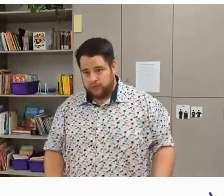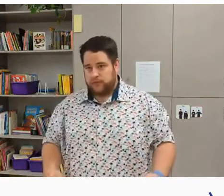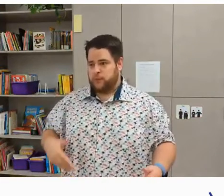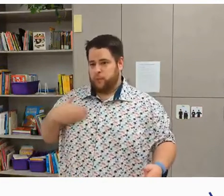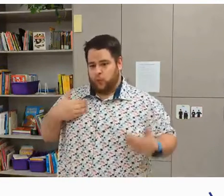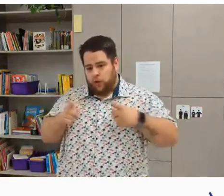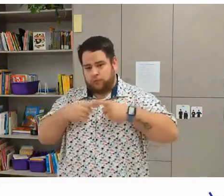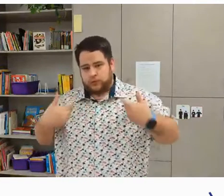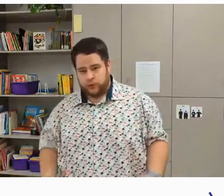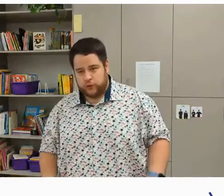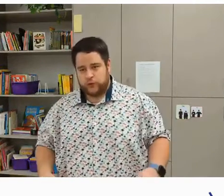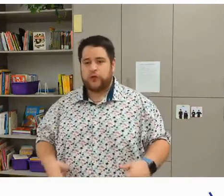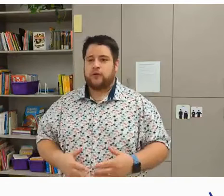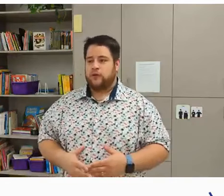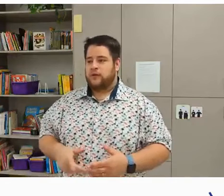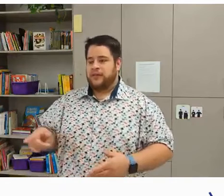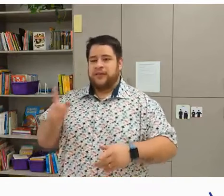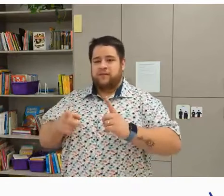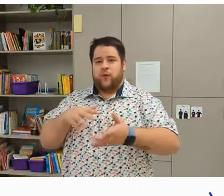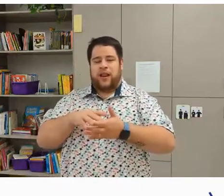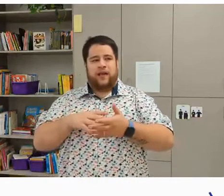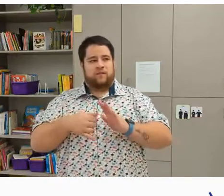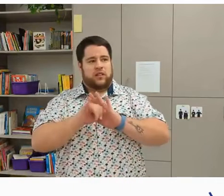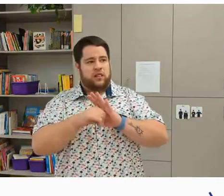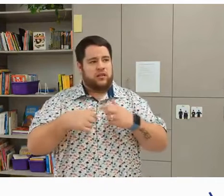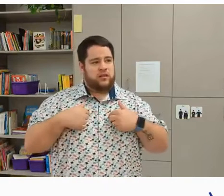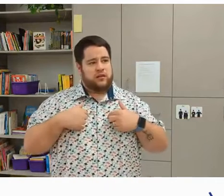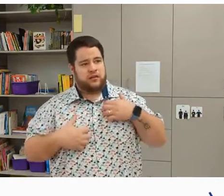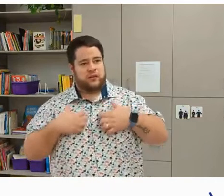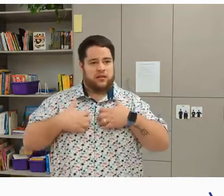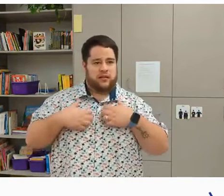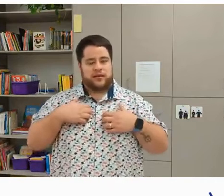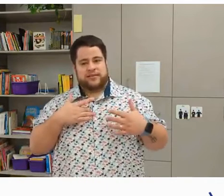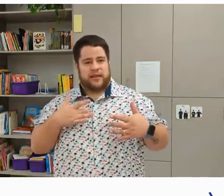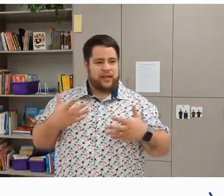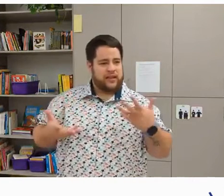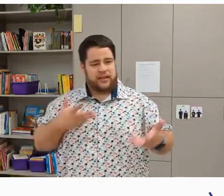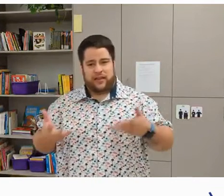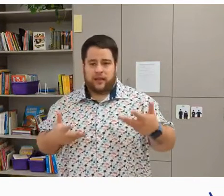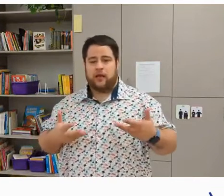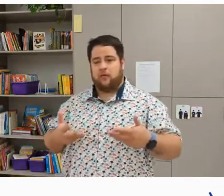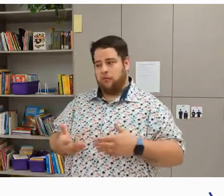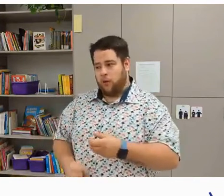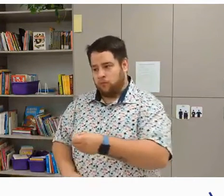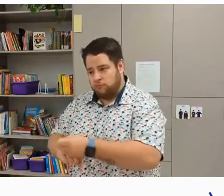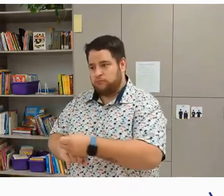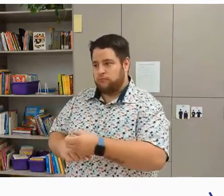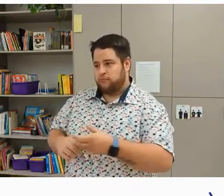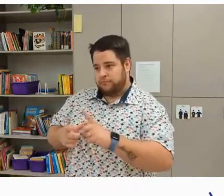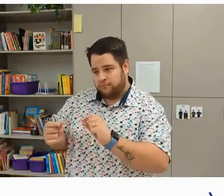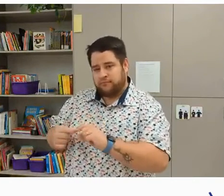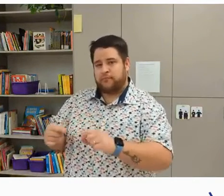montre, on est des personnes sourdes. Parfois, les jeunes ne sont pas sûrs de leur identité, alors on les supporte, on